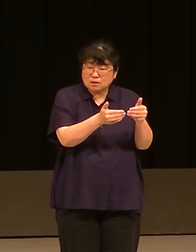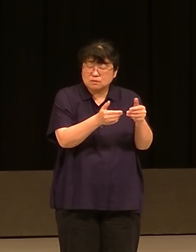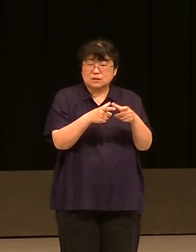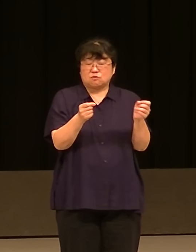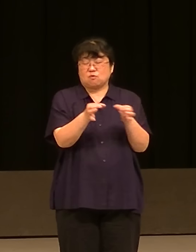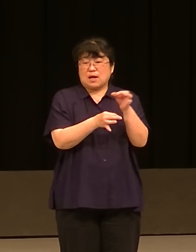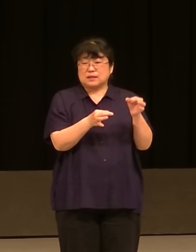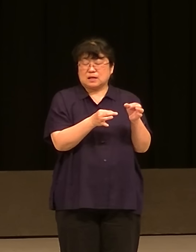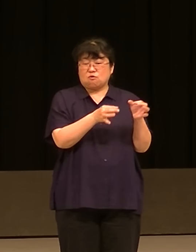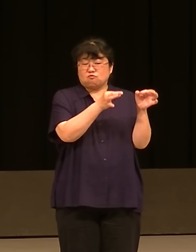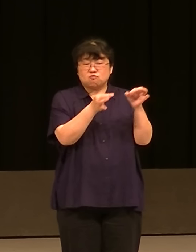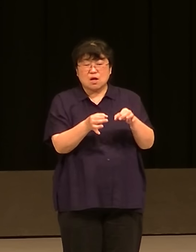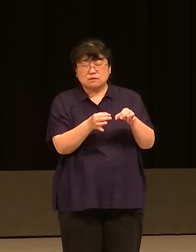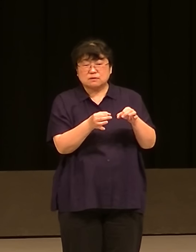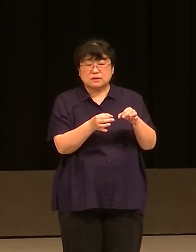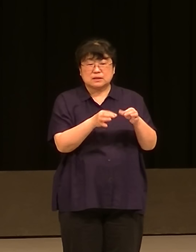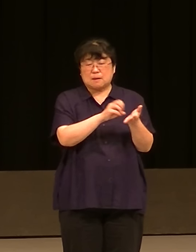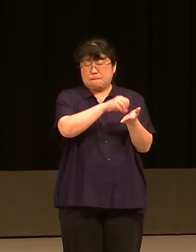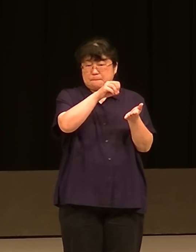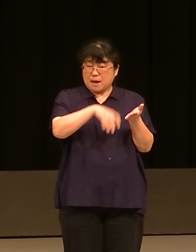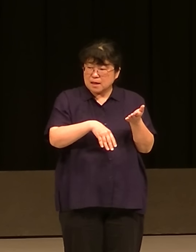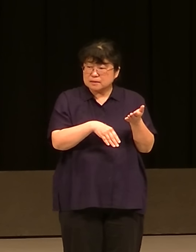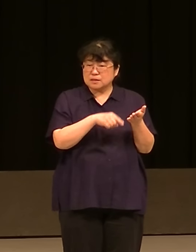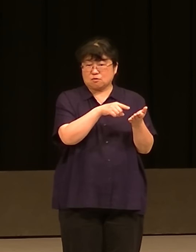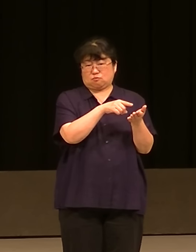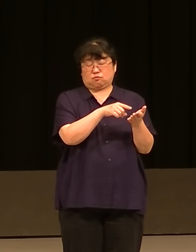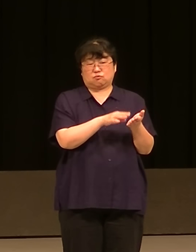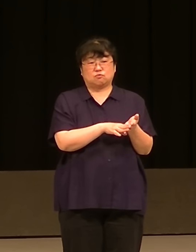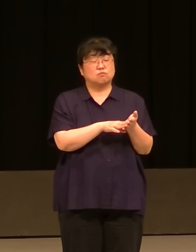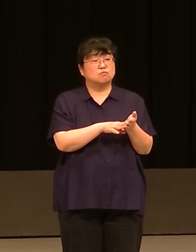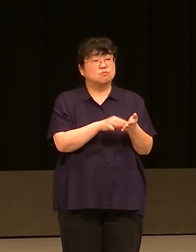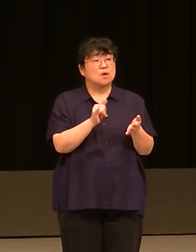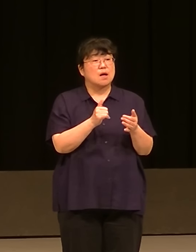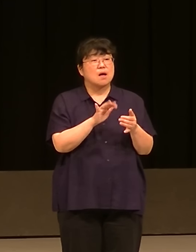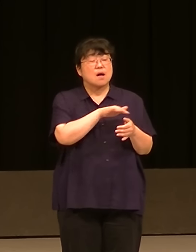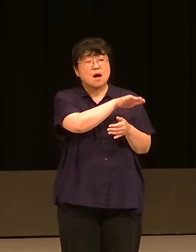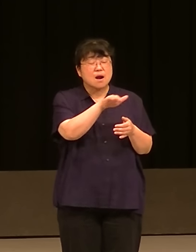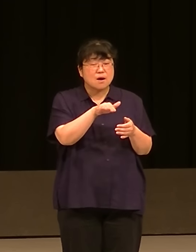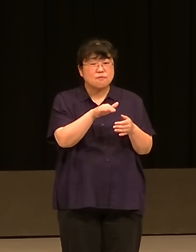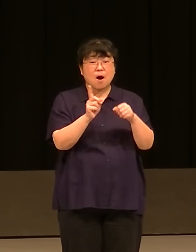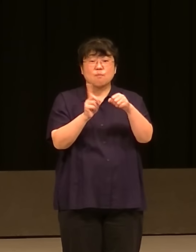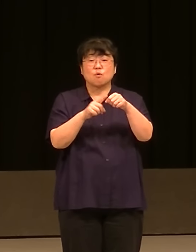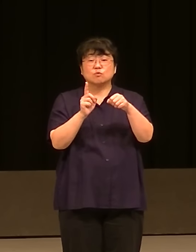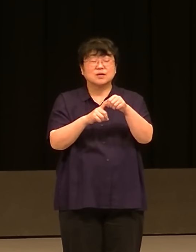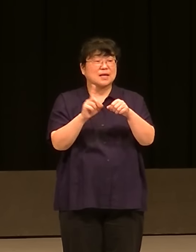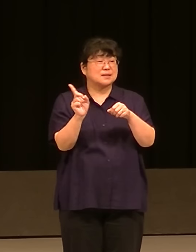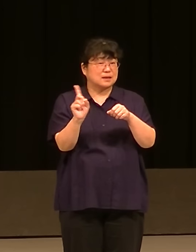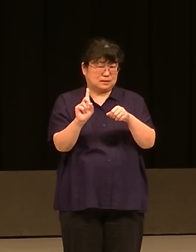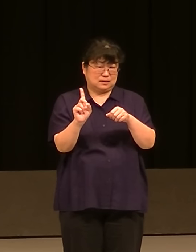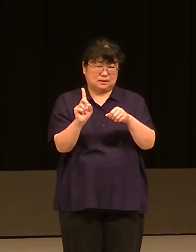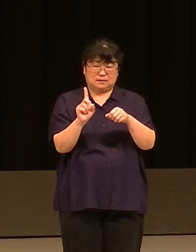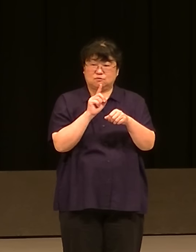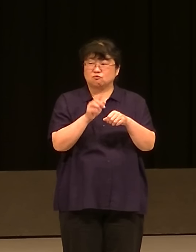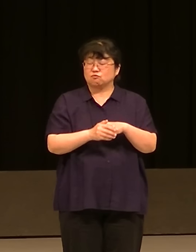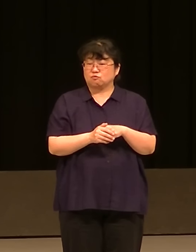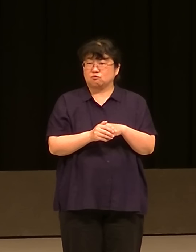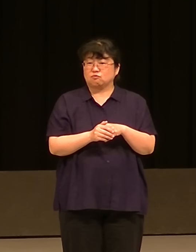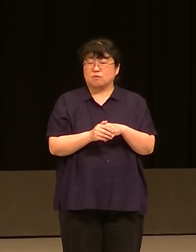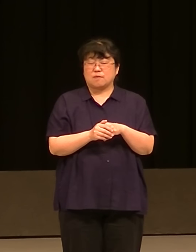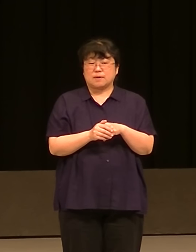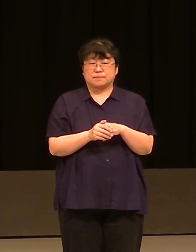をデフレから脱却させること、それを彼らは何のために追求していたかというと、それは決